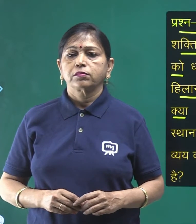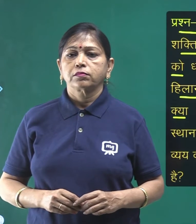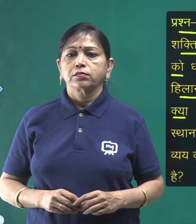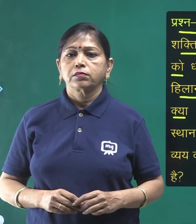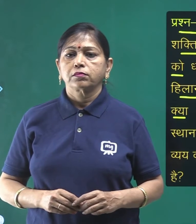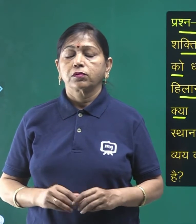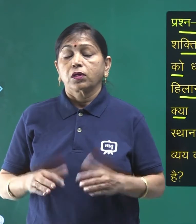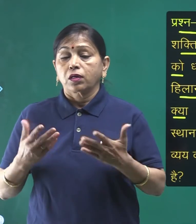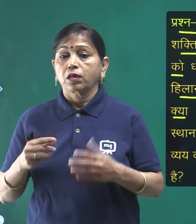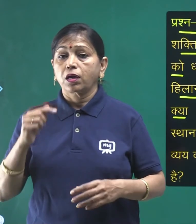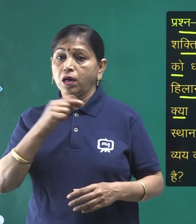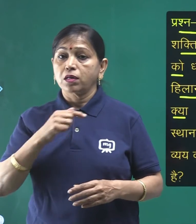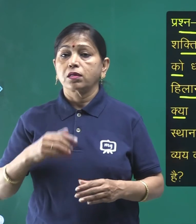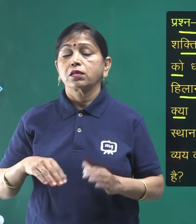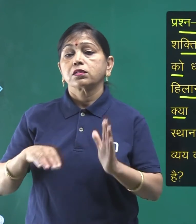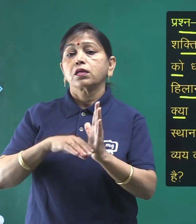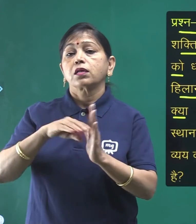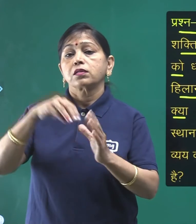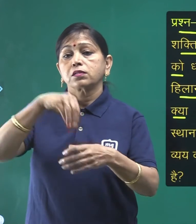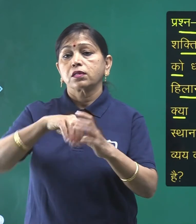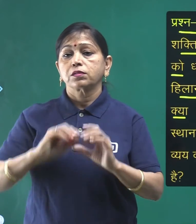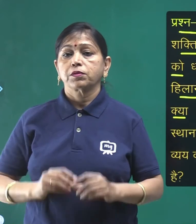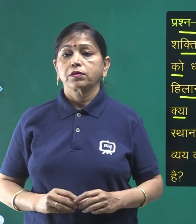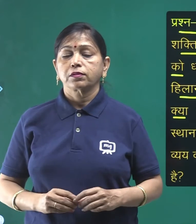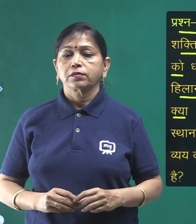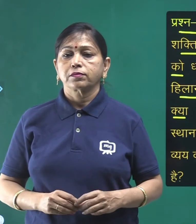क्या इस अवस्था में